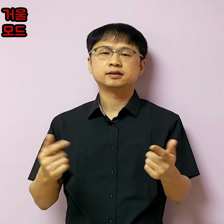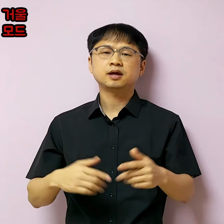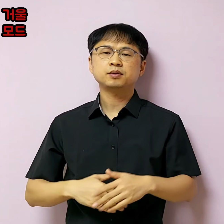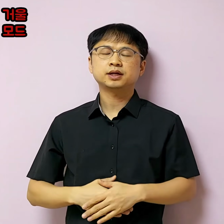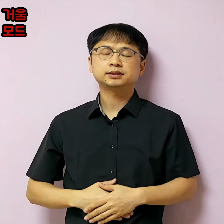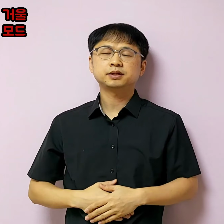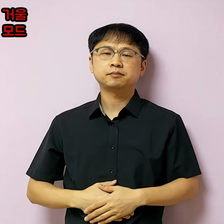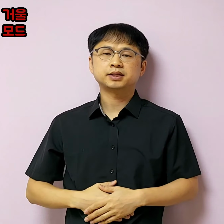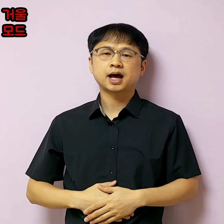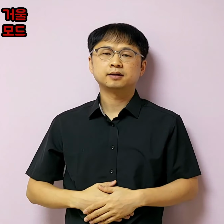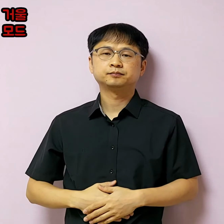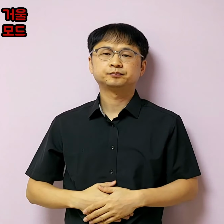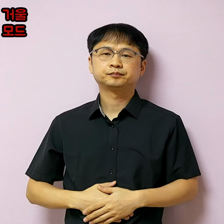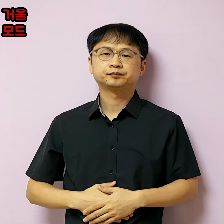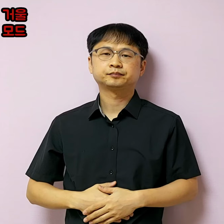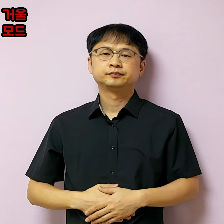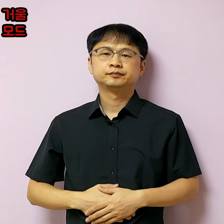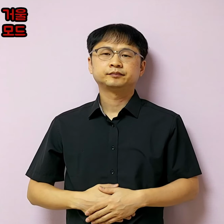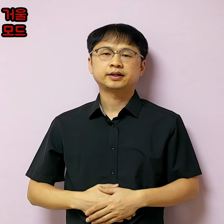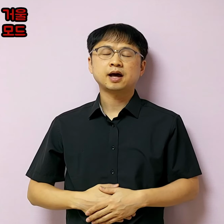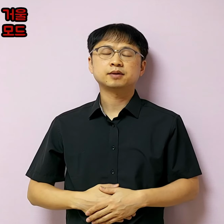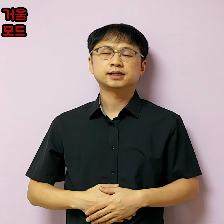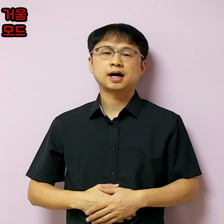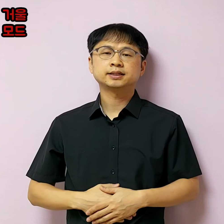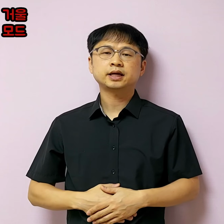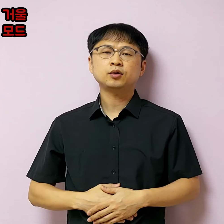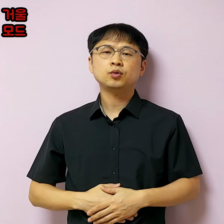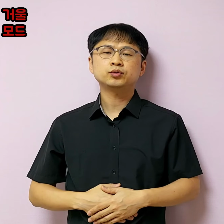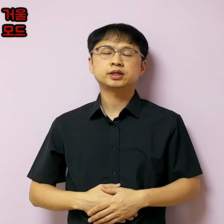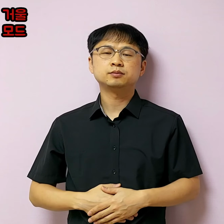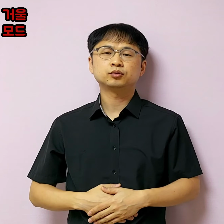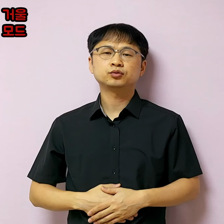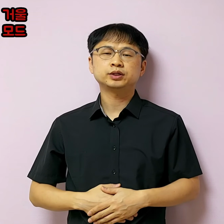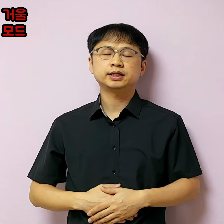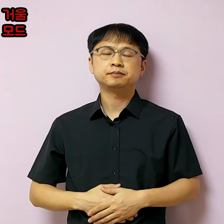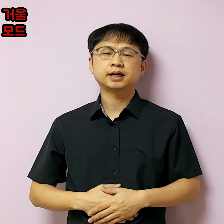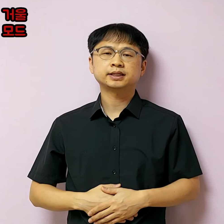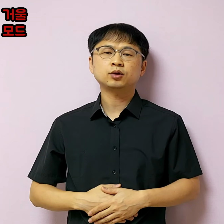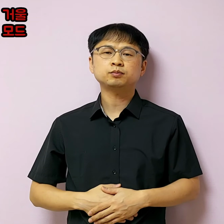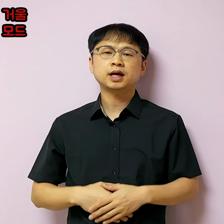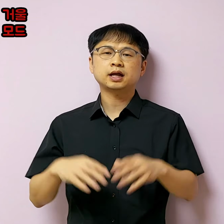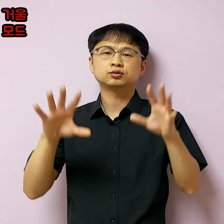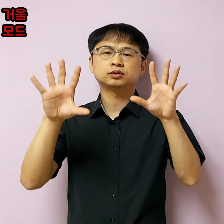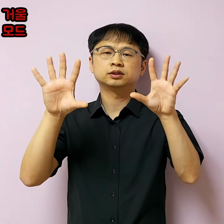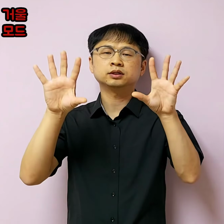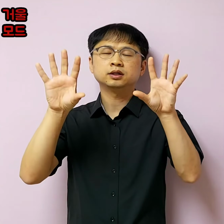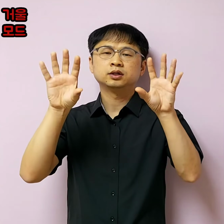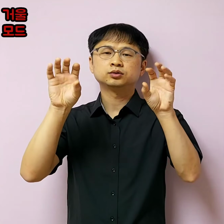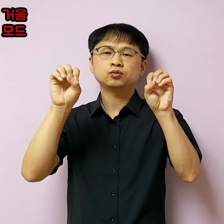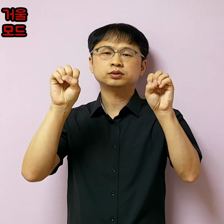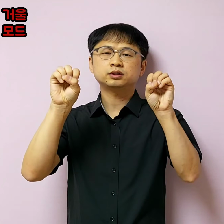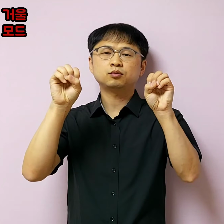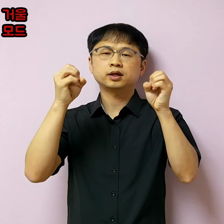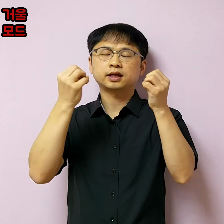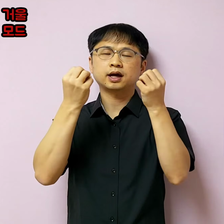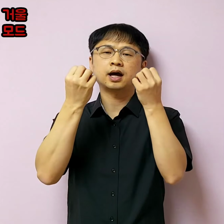이렇게 표현하시면 됩니다. 네, 다음 가사 새로운 길모퉁이입니다. 새롭다라는 수어는 손끝을